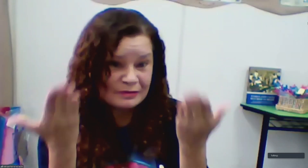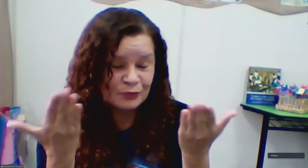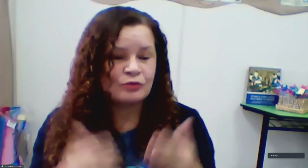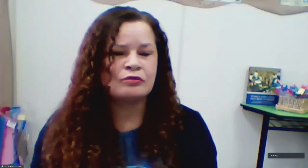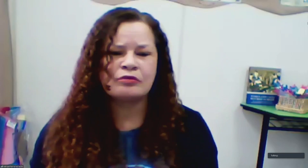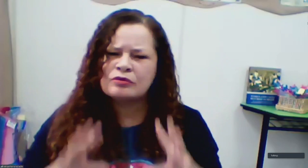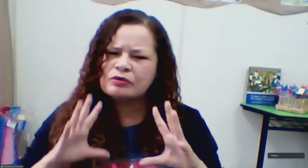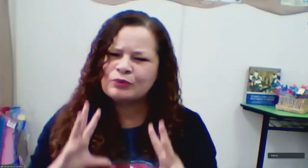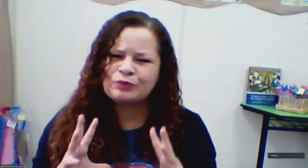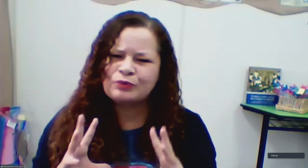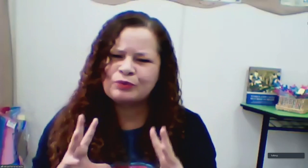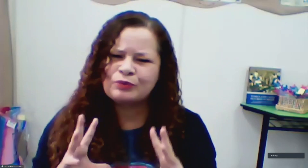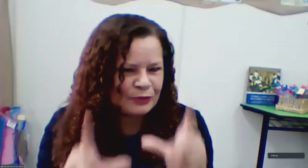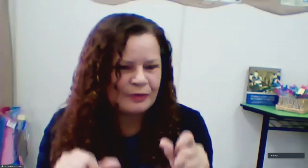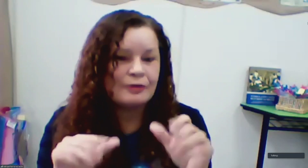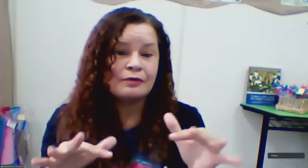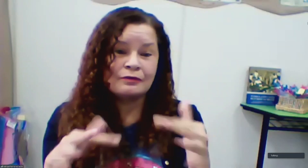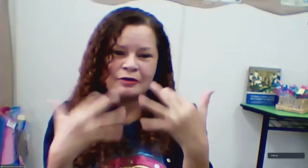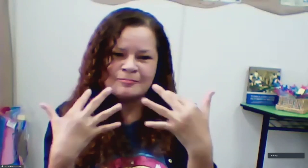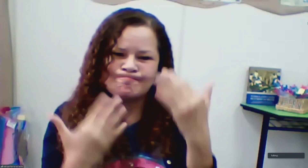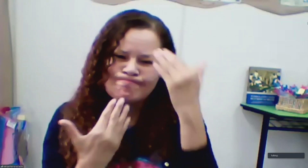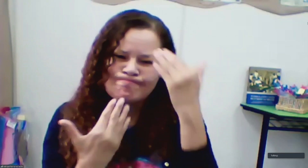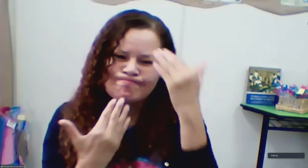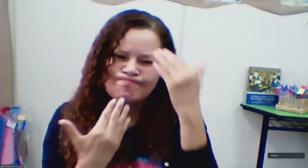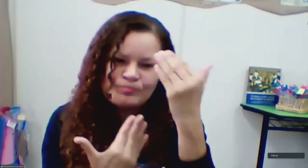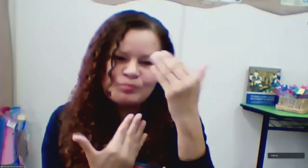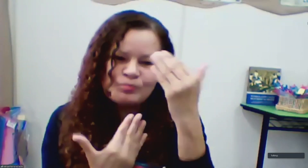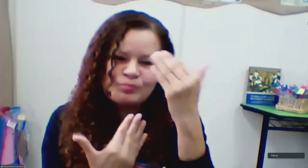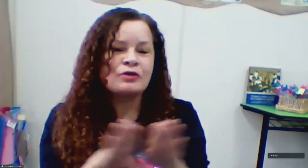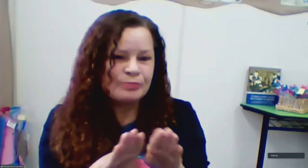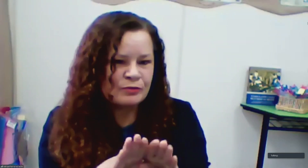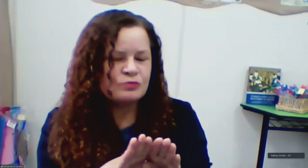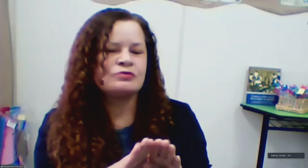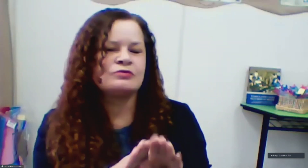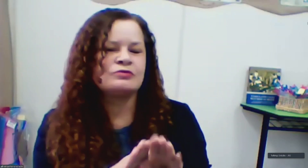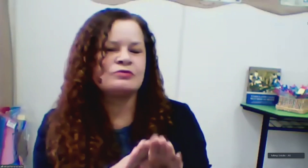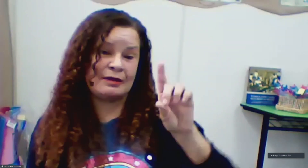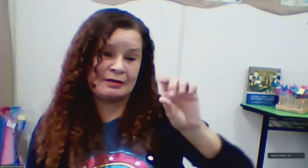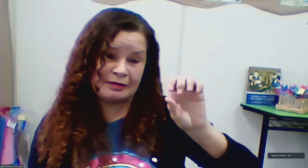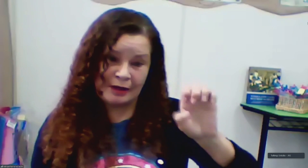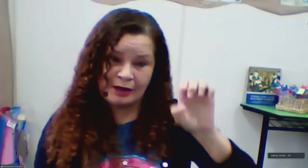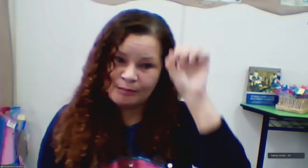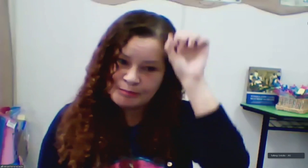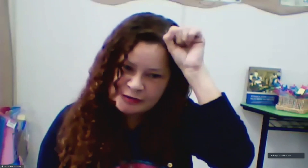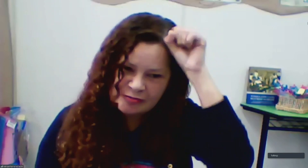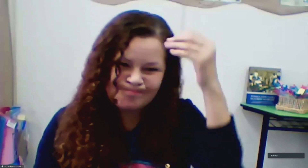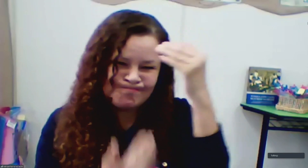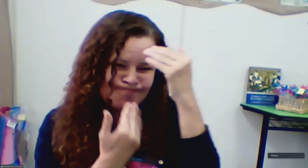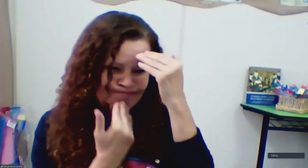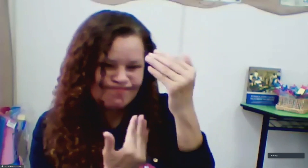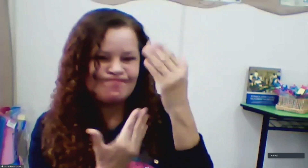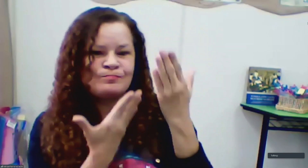Então, todos vocês que prestaram atenção aqui, muito